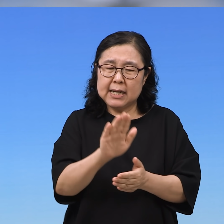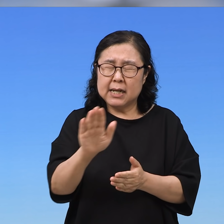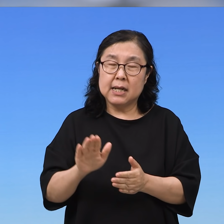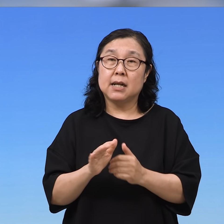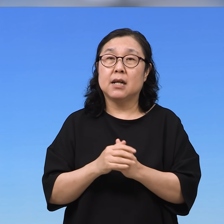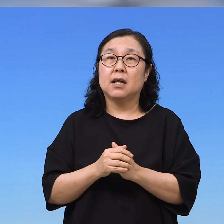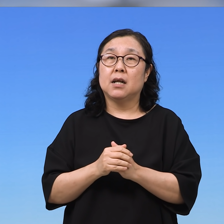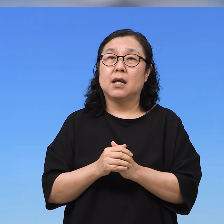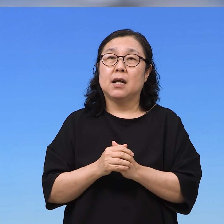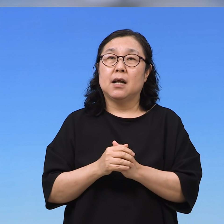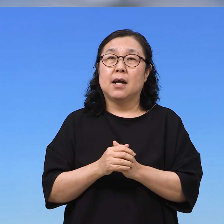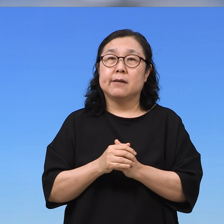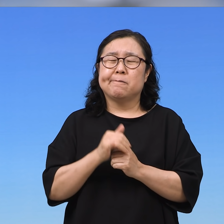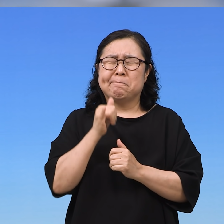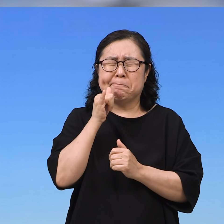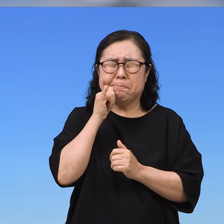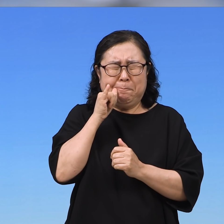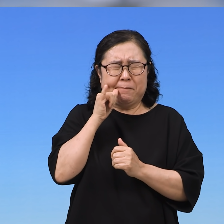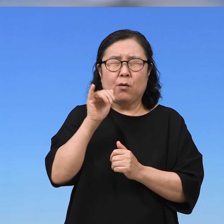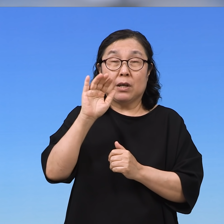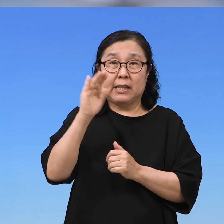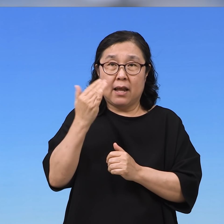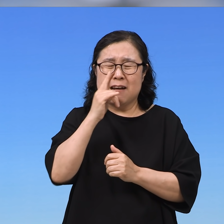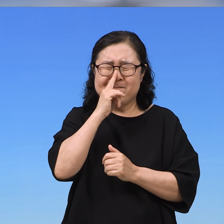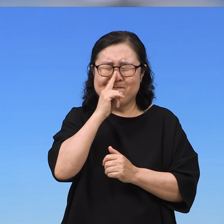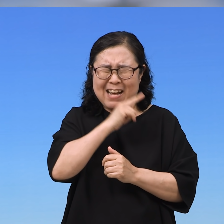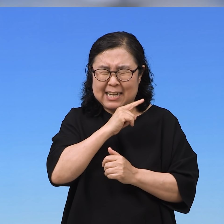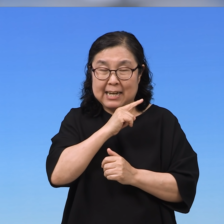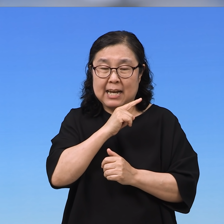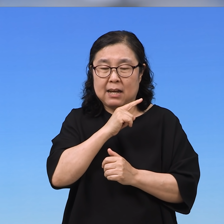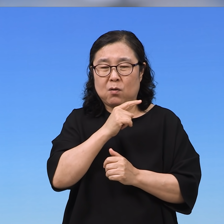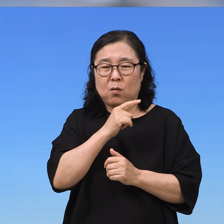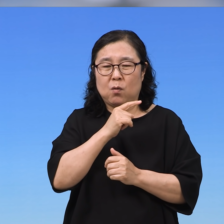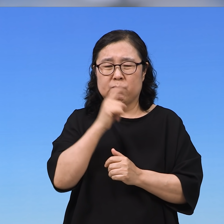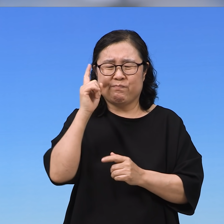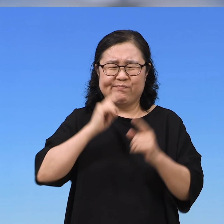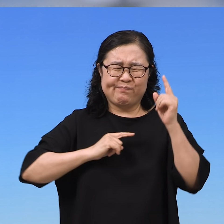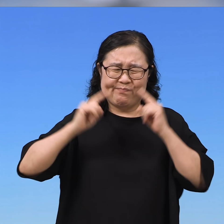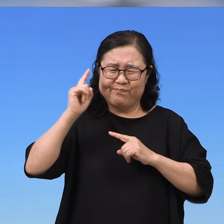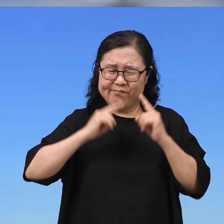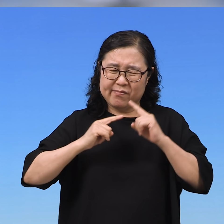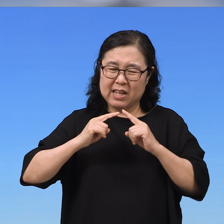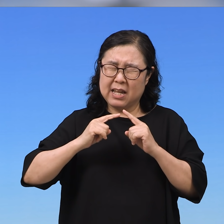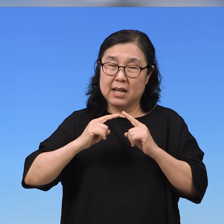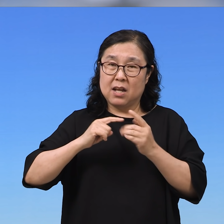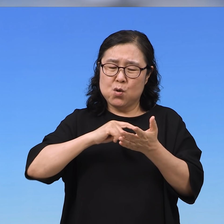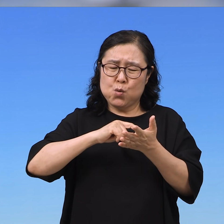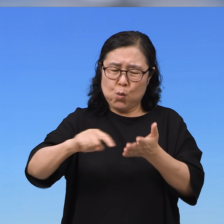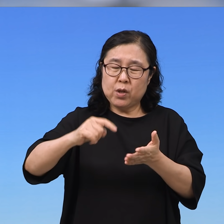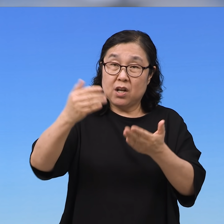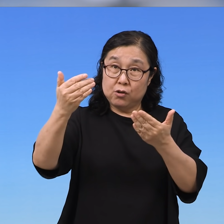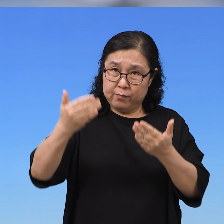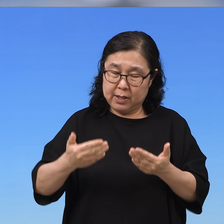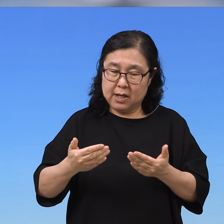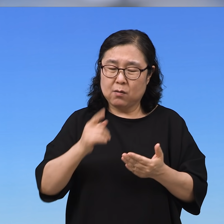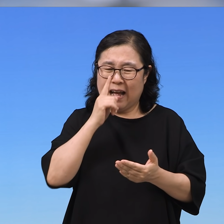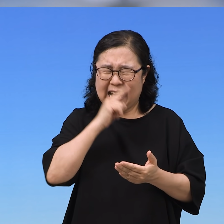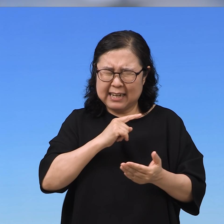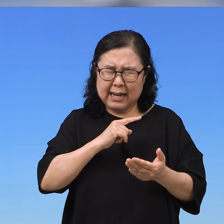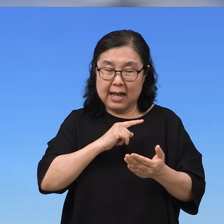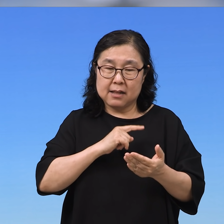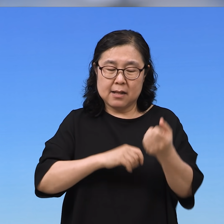우리를 치명적으로 독한, 악한, 또 해로운 거라는 겁니다. 그리고 이건 악한